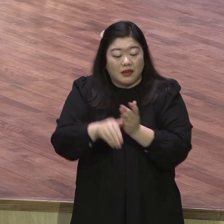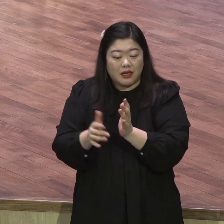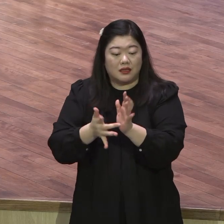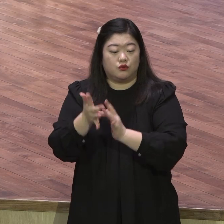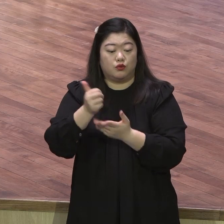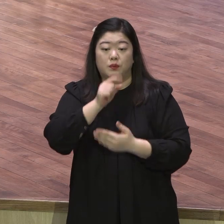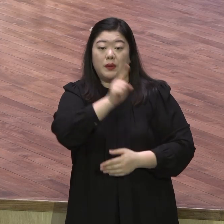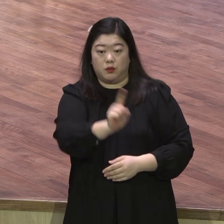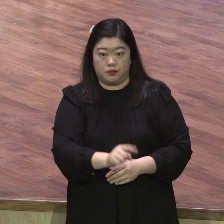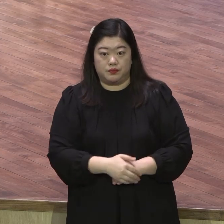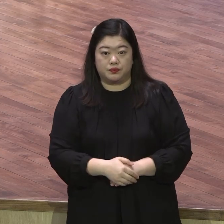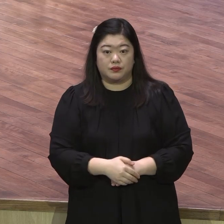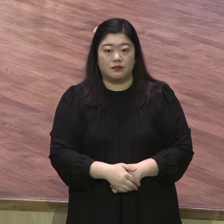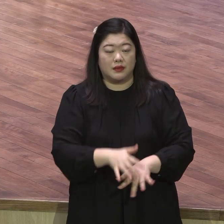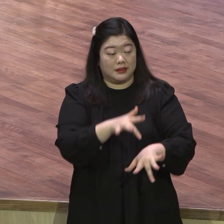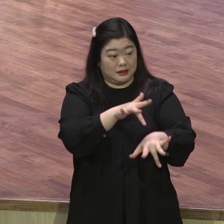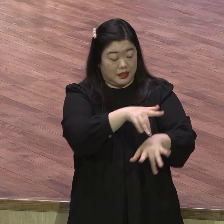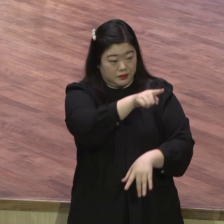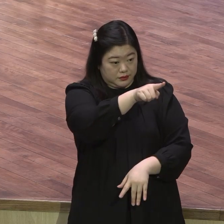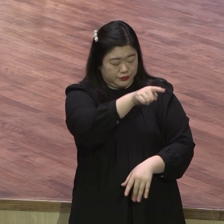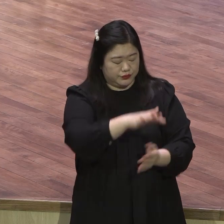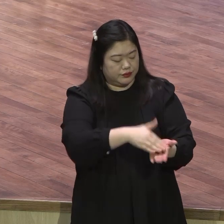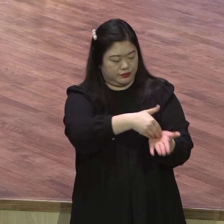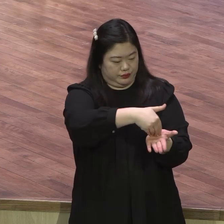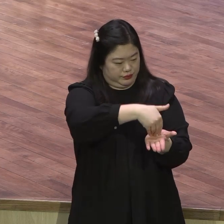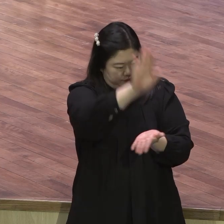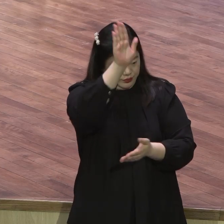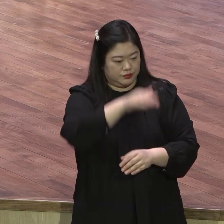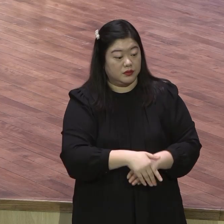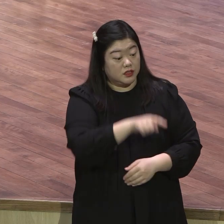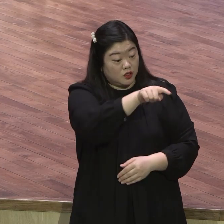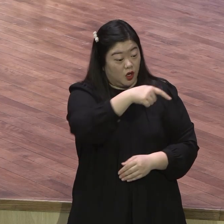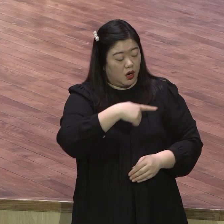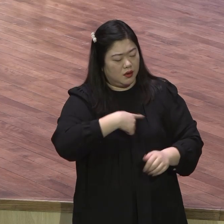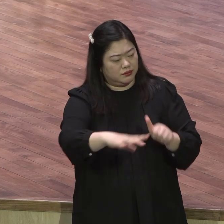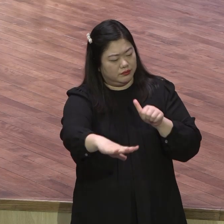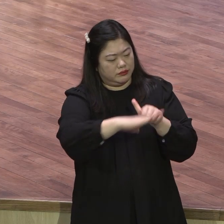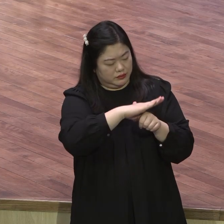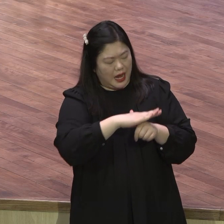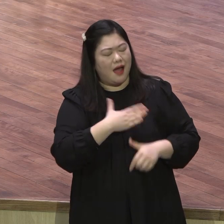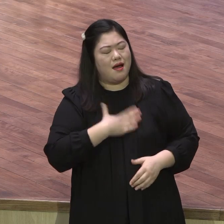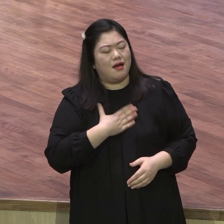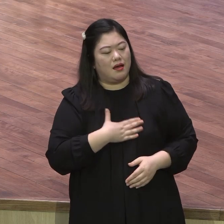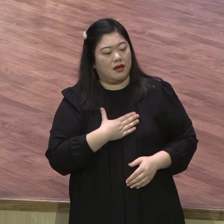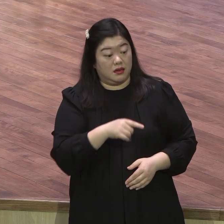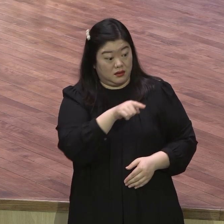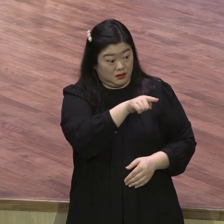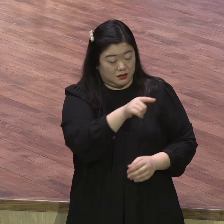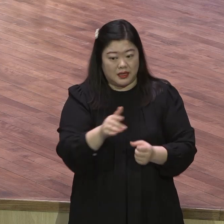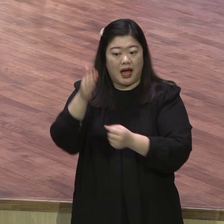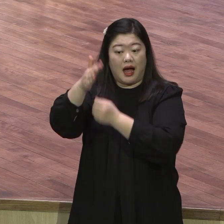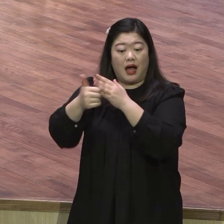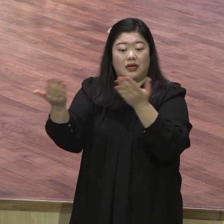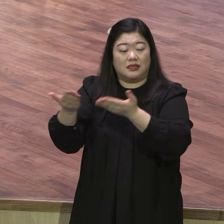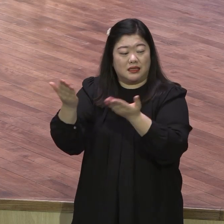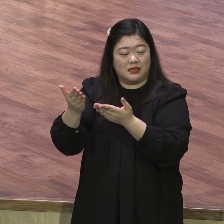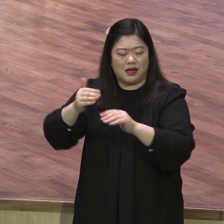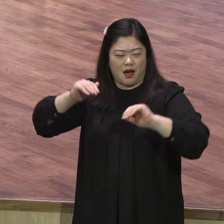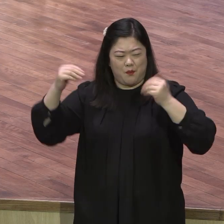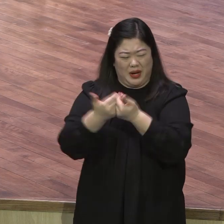내 이대로 물러가라. 너는 나를 넘어지지 않는 자로다. 너가 하나님이를 생각하지 아니하고